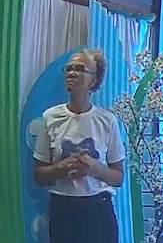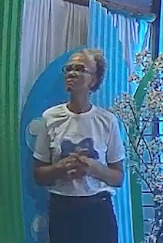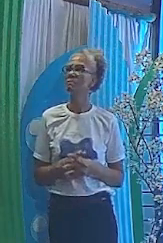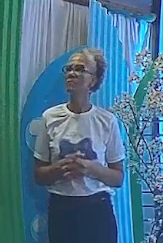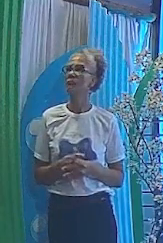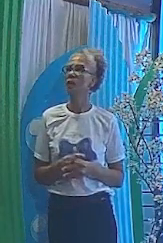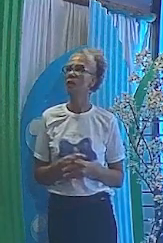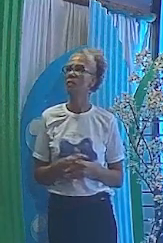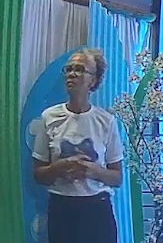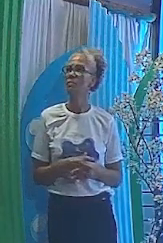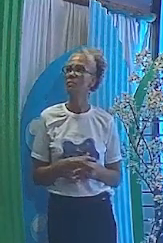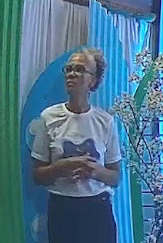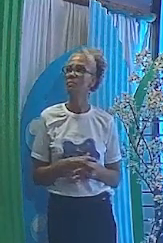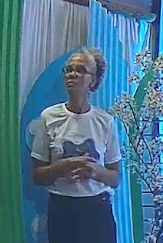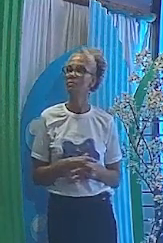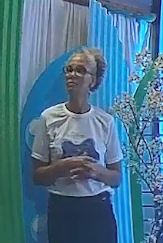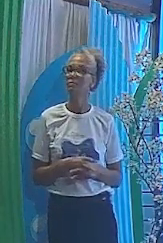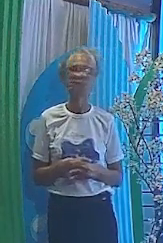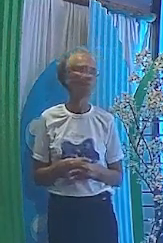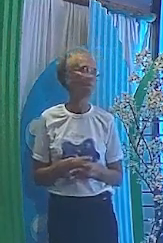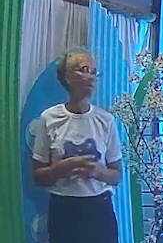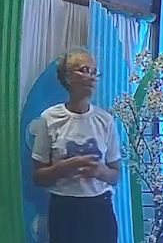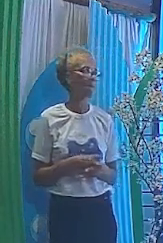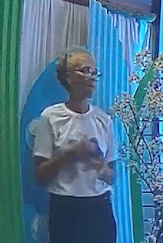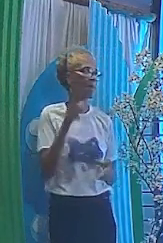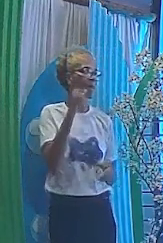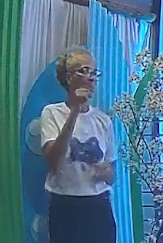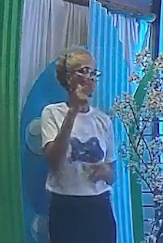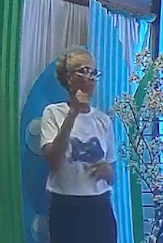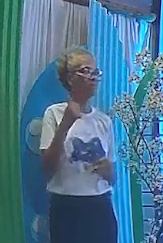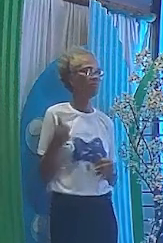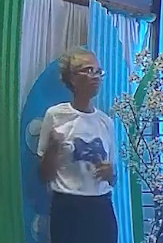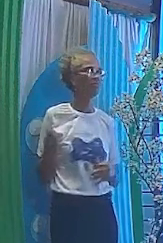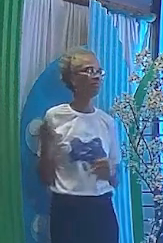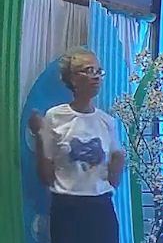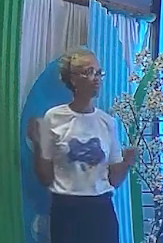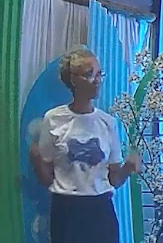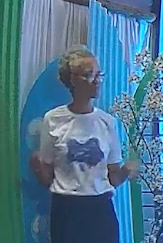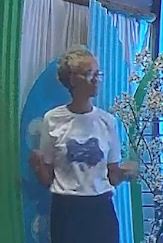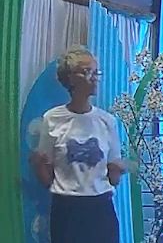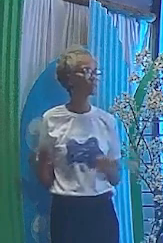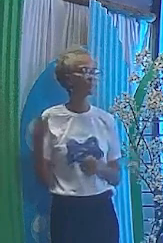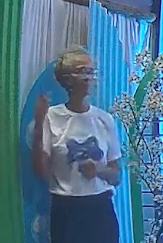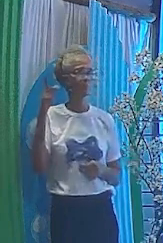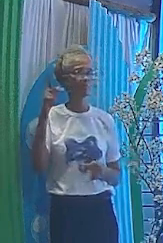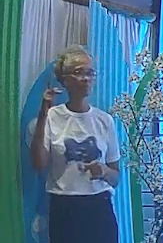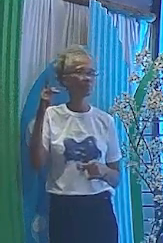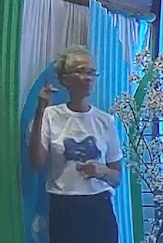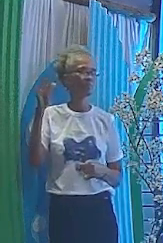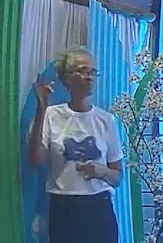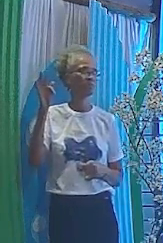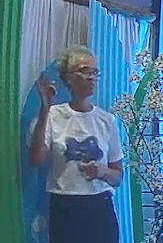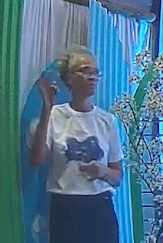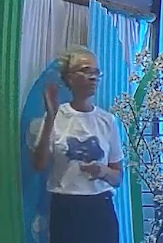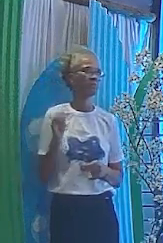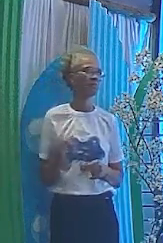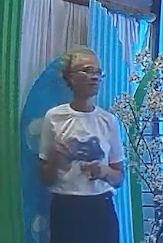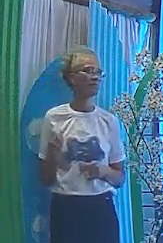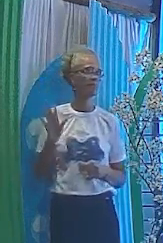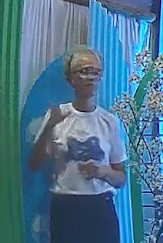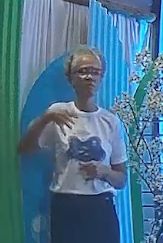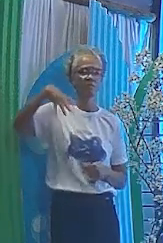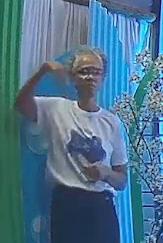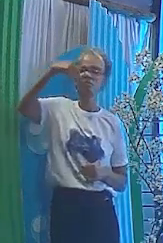Eu sou Anderson Schon, sou curador do espaço Multiverso aqui na FLIPF. Eu sou um homem